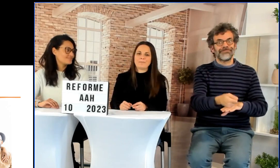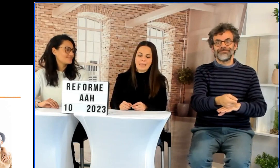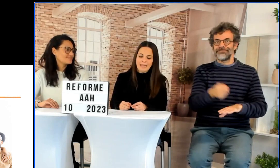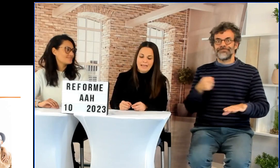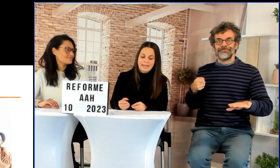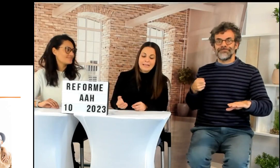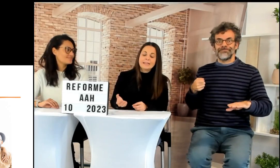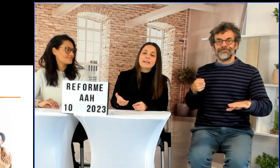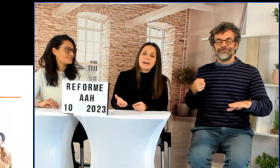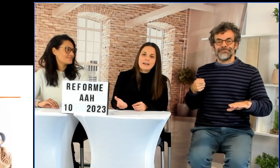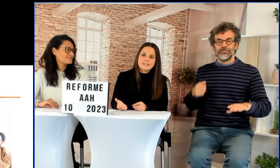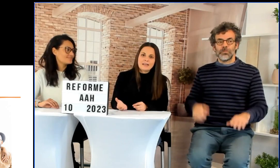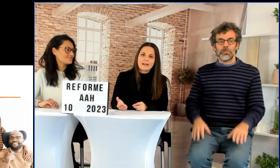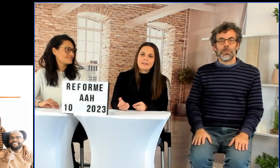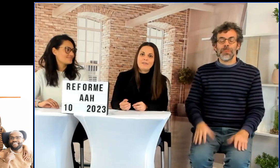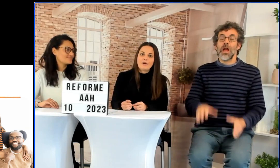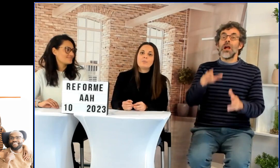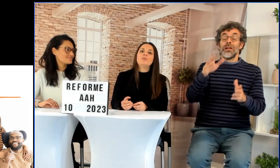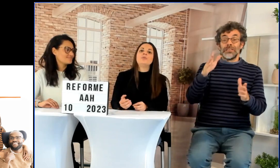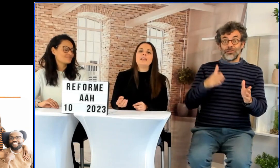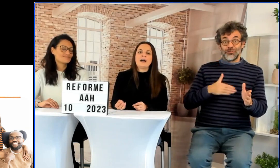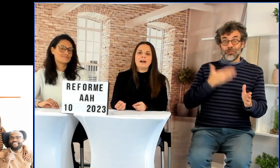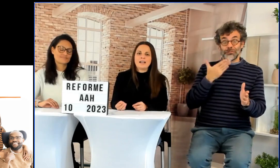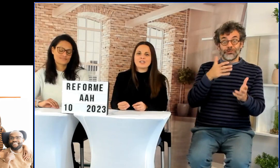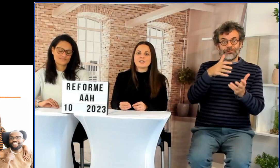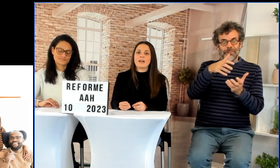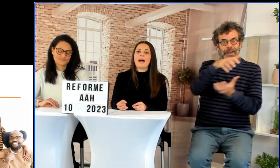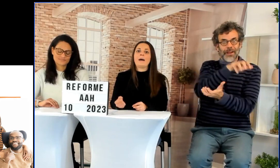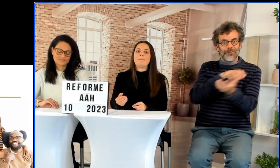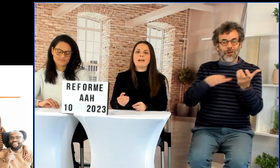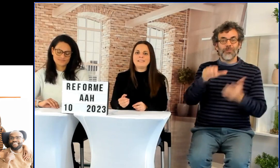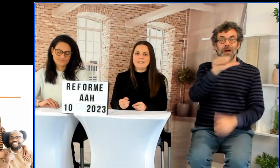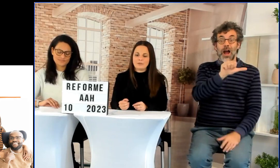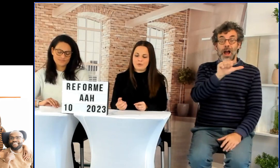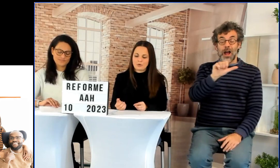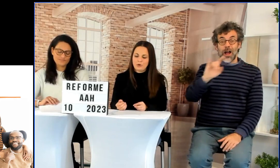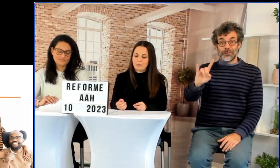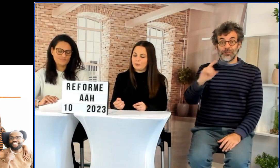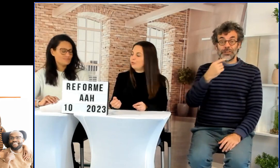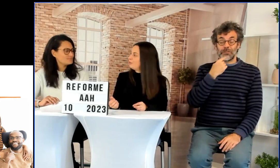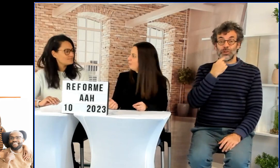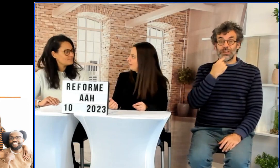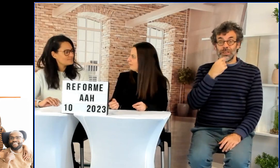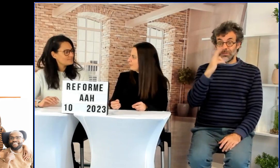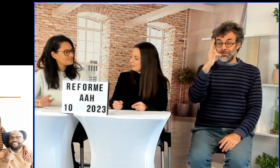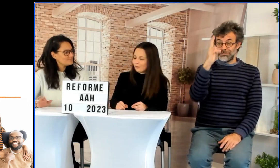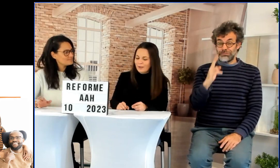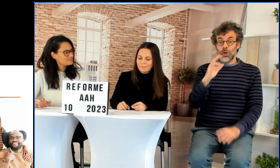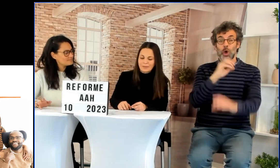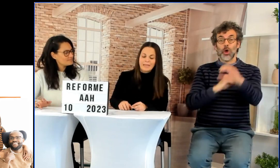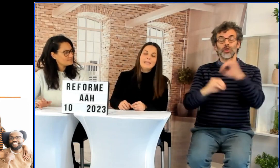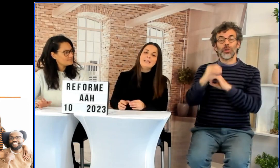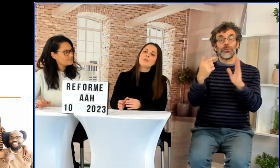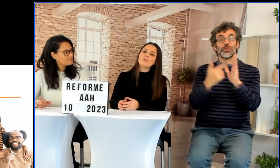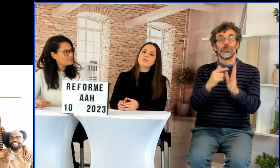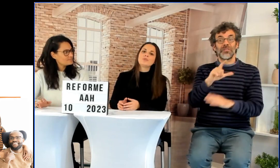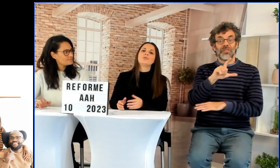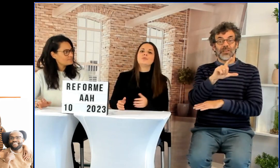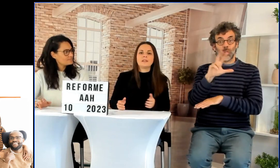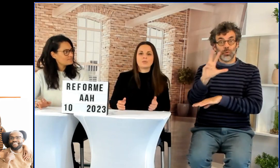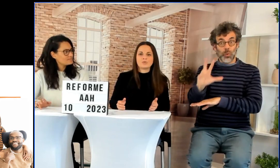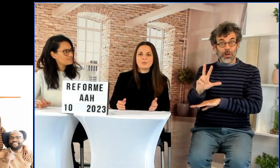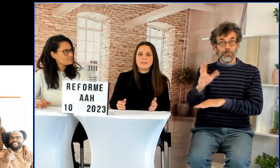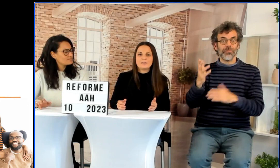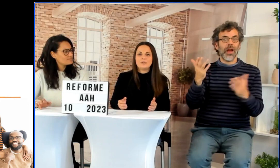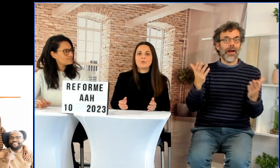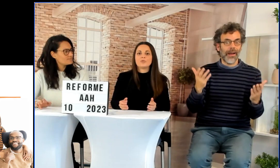déconjugalisation. Grâce à la réforme de l'AAH à partir d'octobre 2023, les ressources